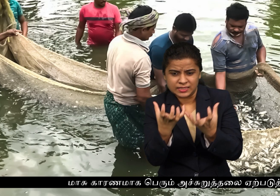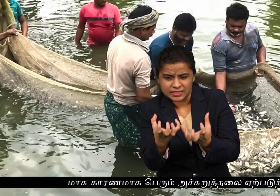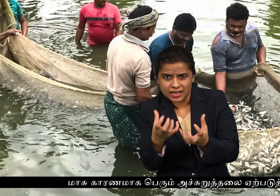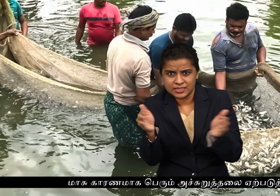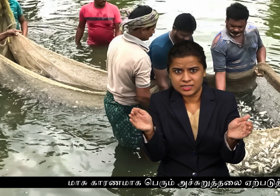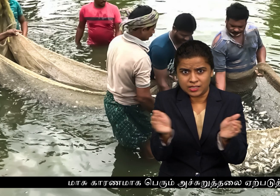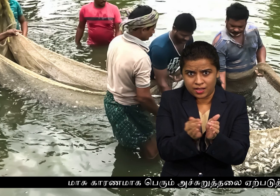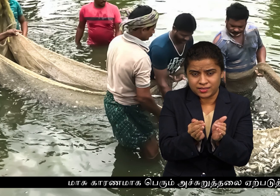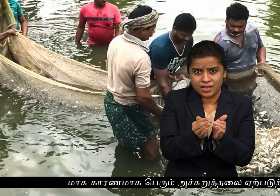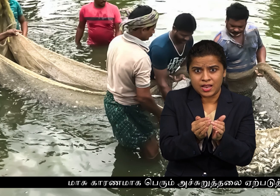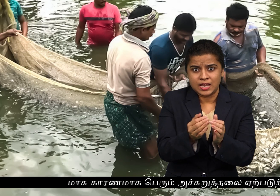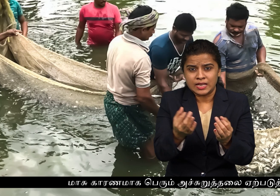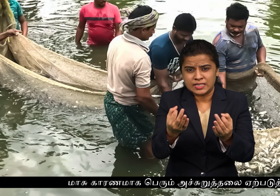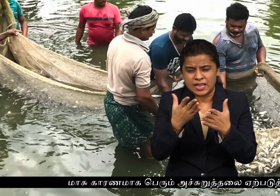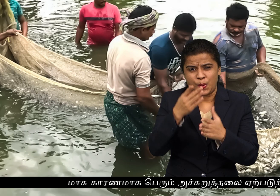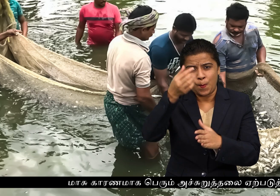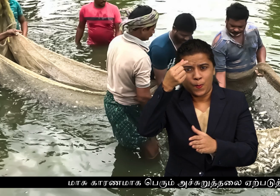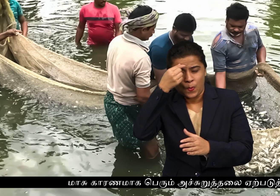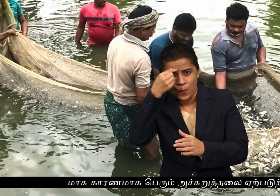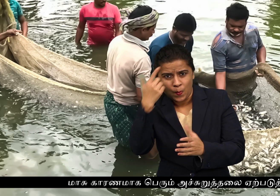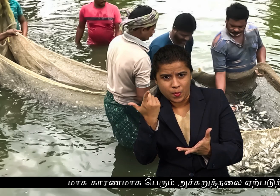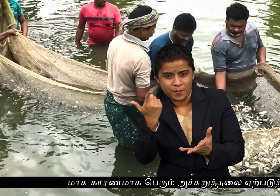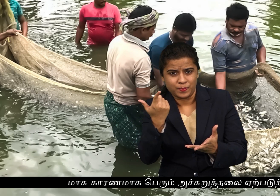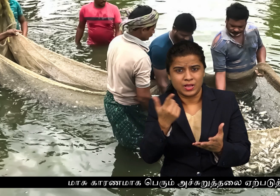மாசு காரணமாக பெரும் அச்சுறுத்தலை ஏற்படுத்தியுள்ளது.